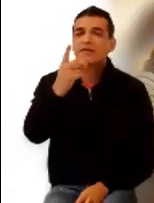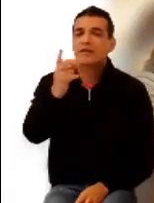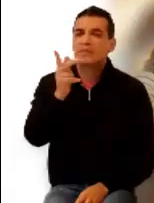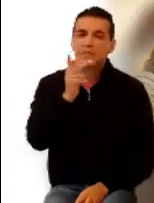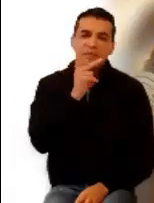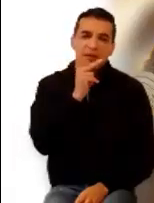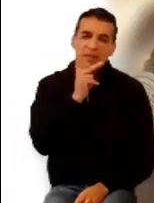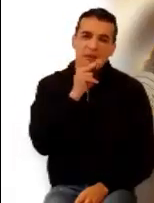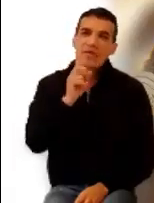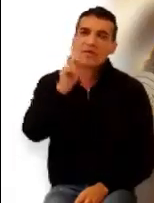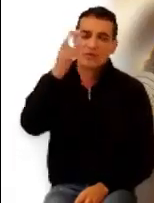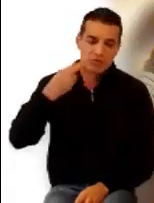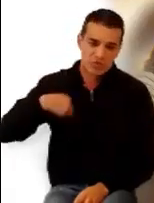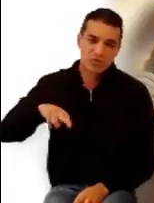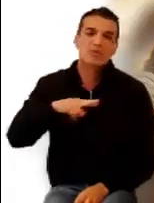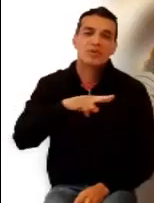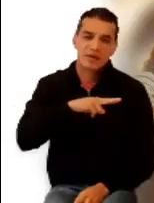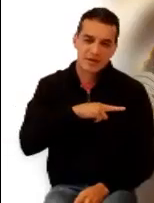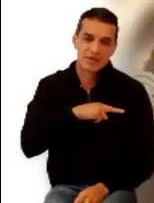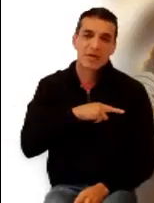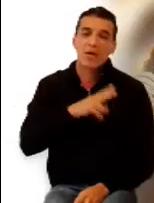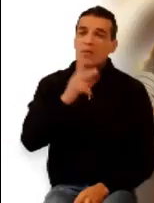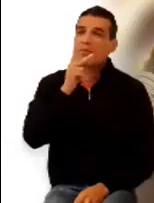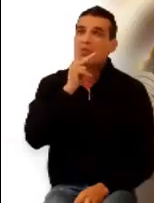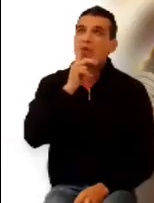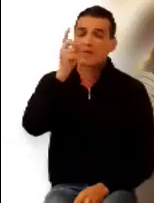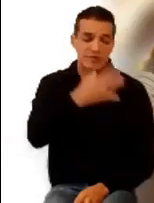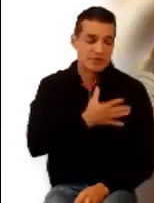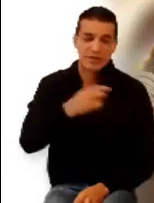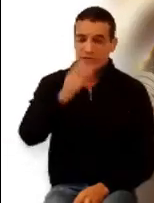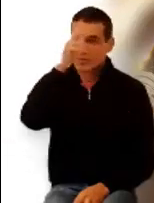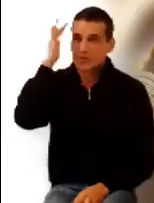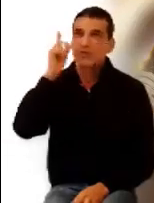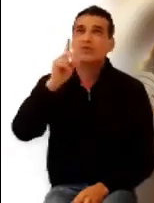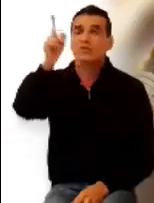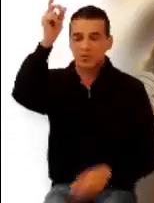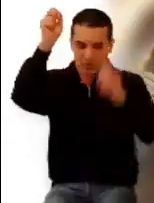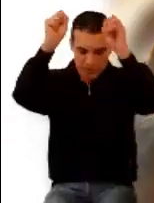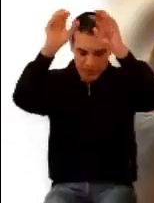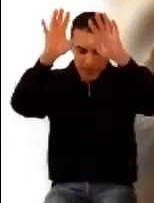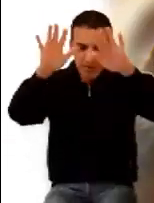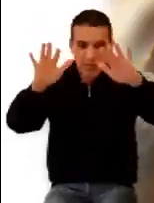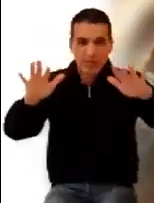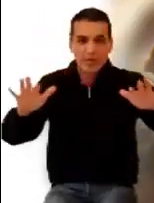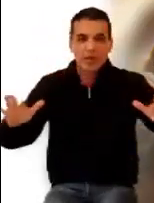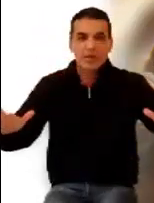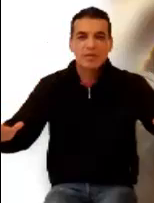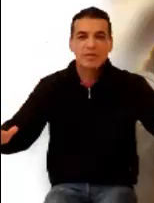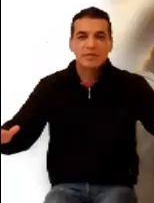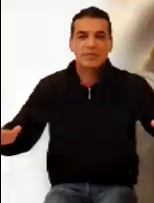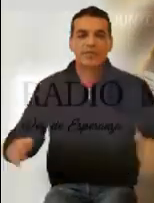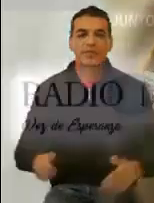Padre nuestro, el Señor te bendiga en nombre del Padre, y del Hijo, y del Espíritu Santo.